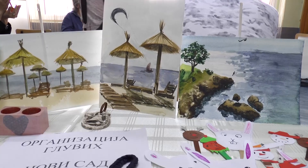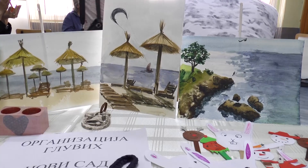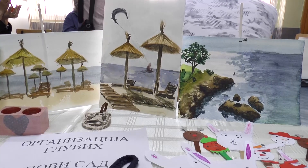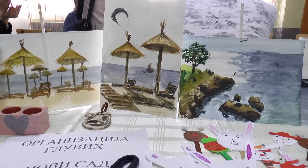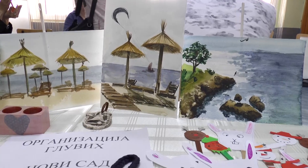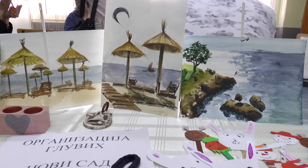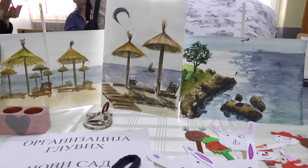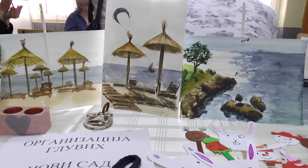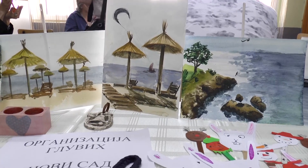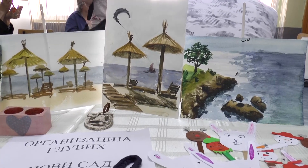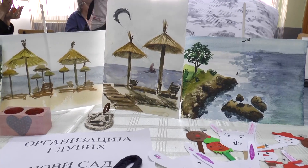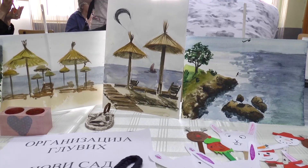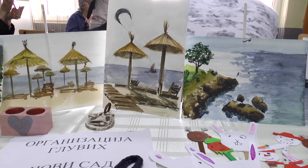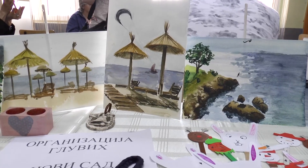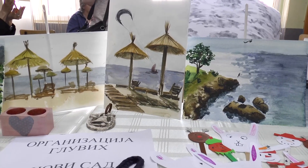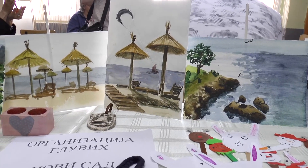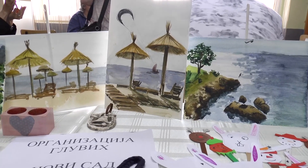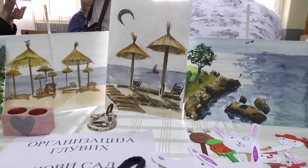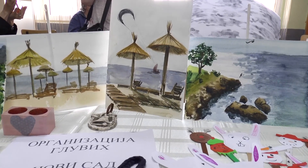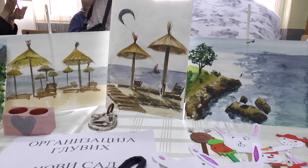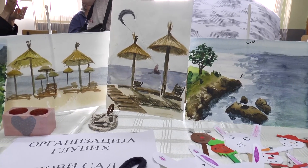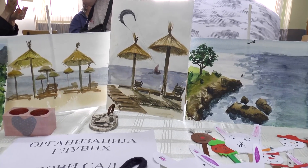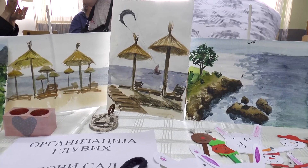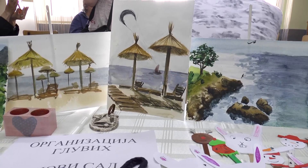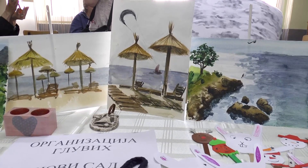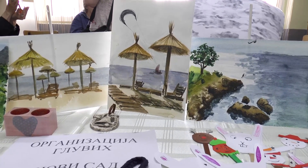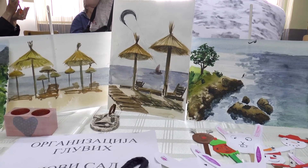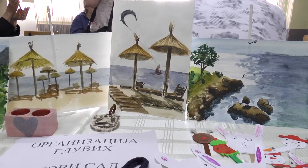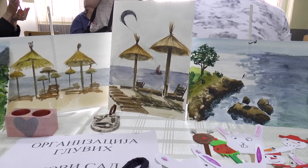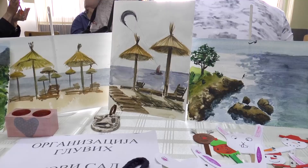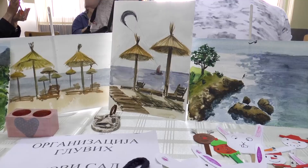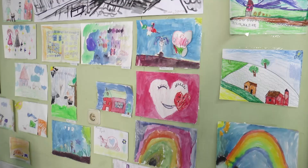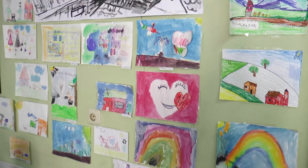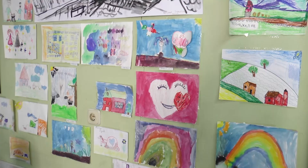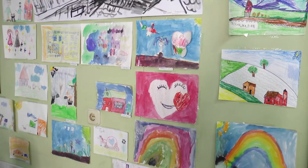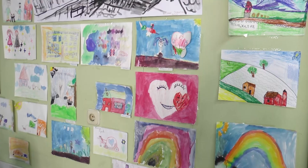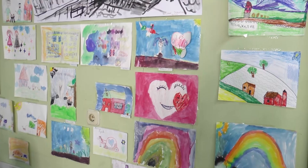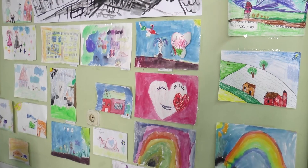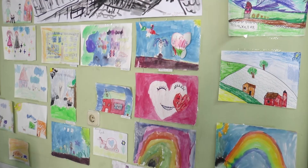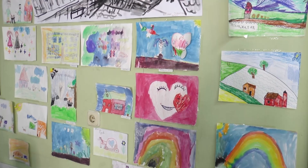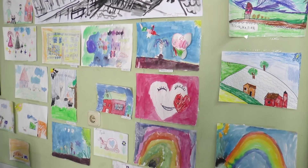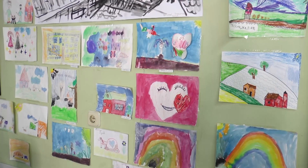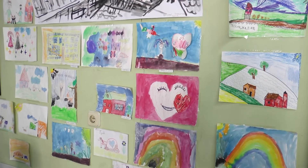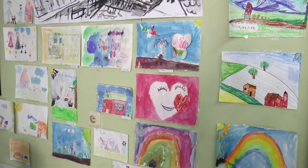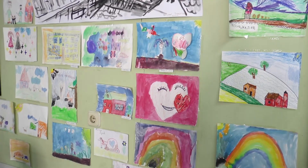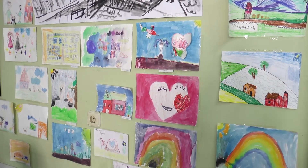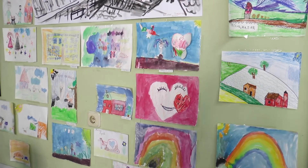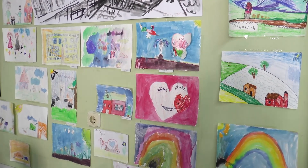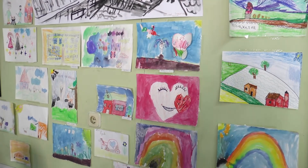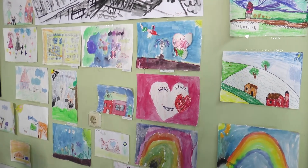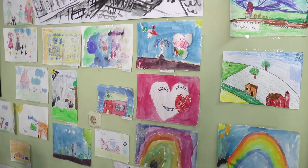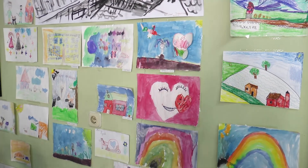pokažu svoje osjećanja i da se druže. A ovde su izloženi